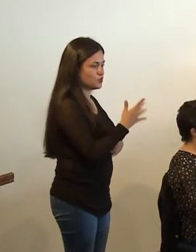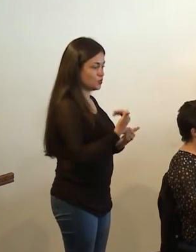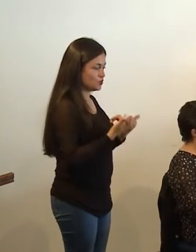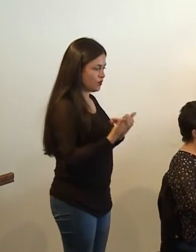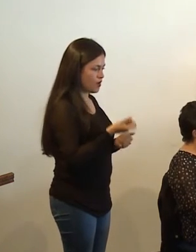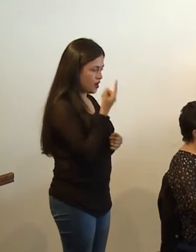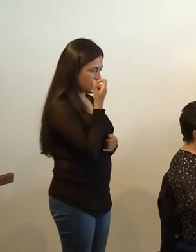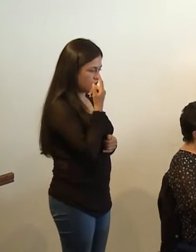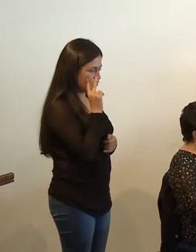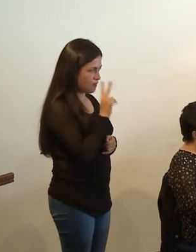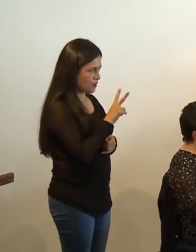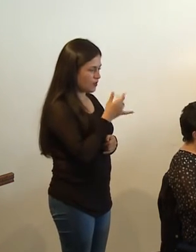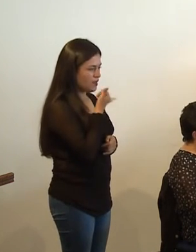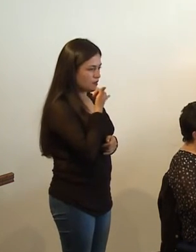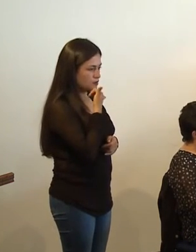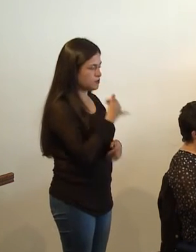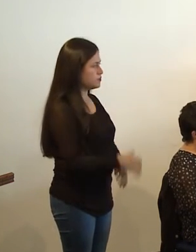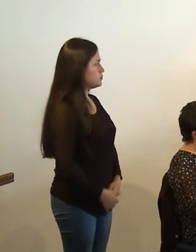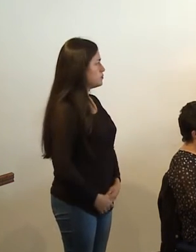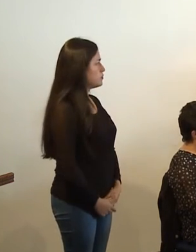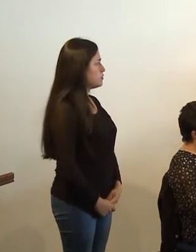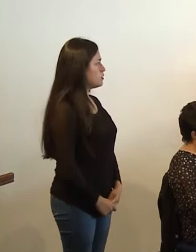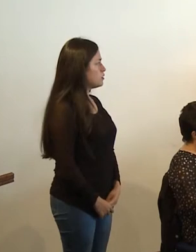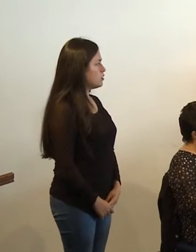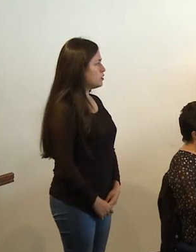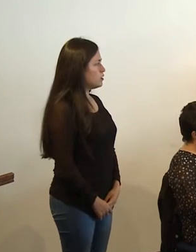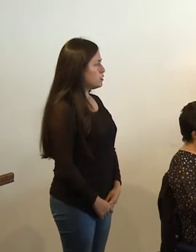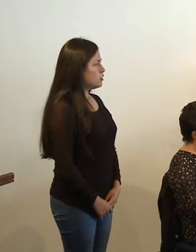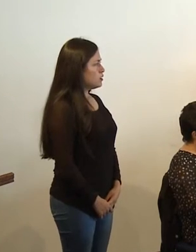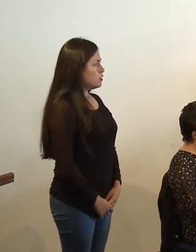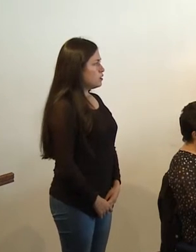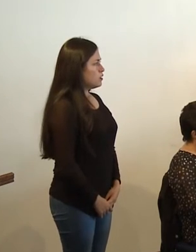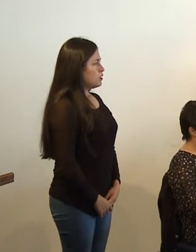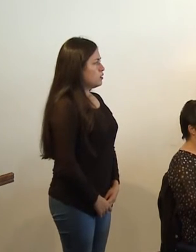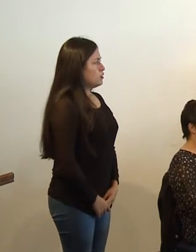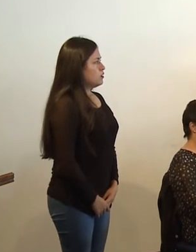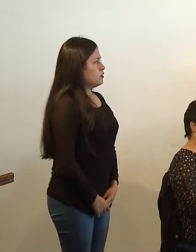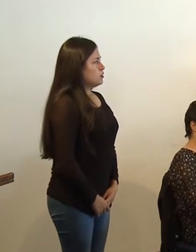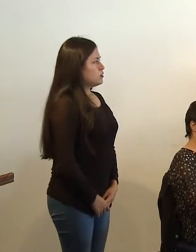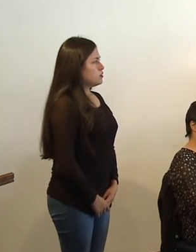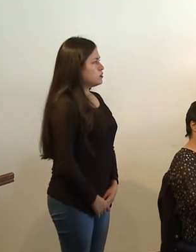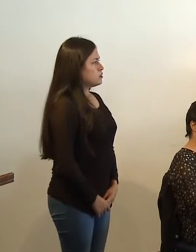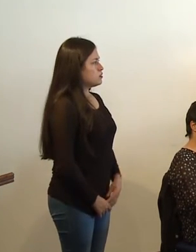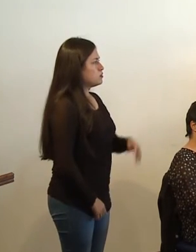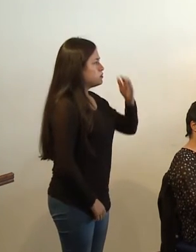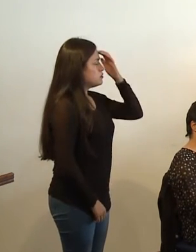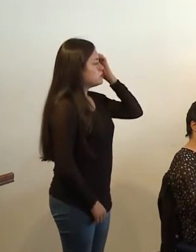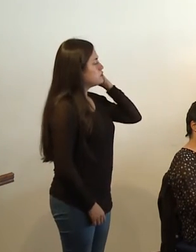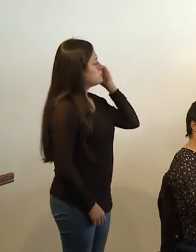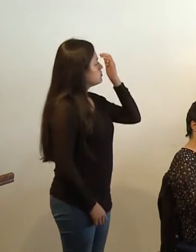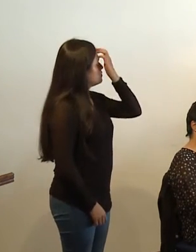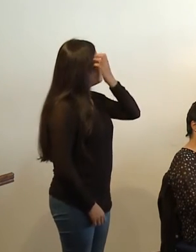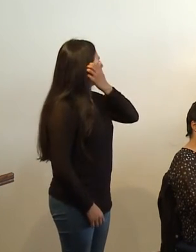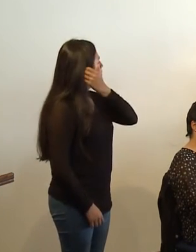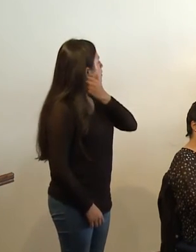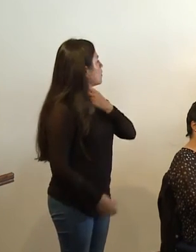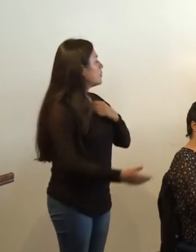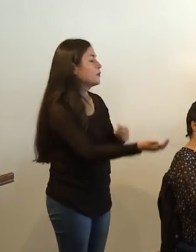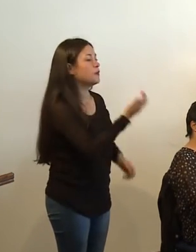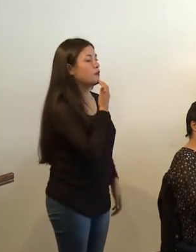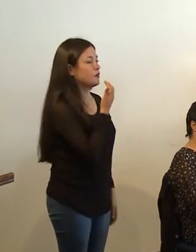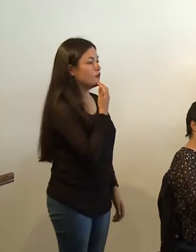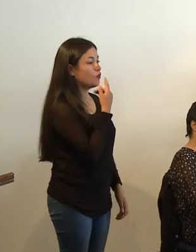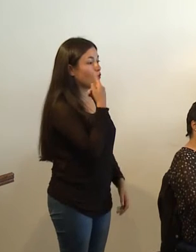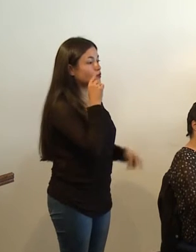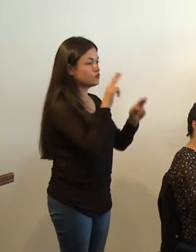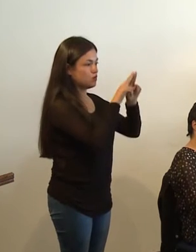entendimiento, que cuando uno busca educación comunitaria, que lo acabo de hacer de nuevo hace unos minutos,